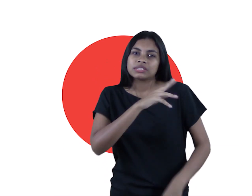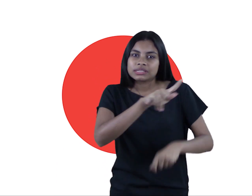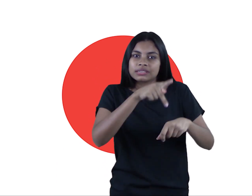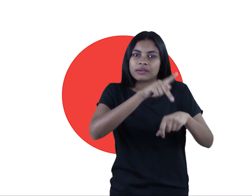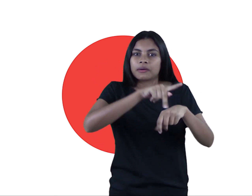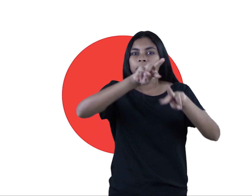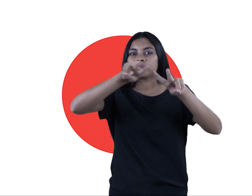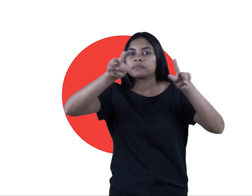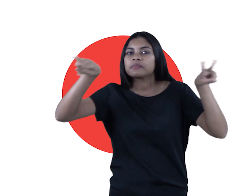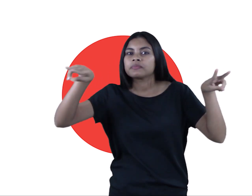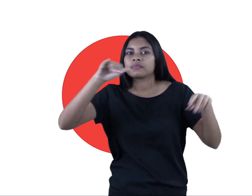sigla JSL.